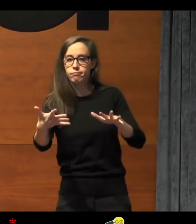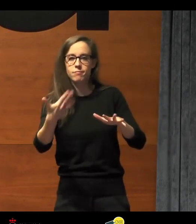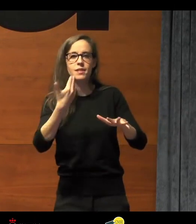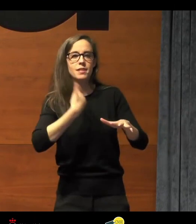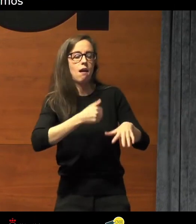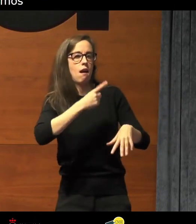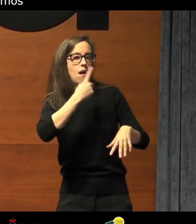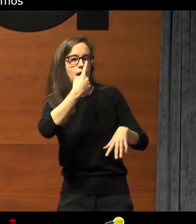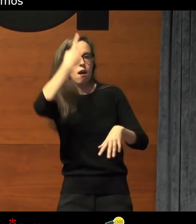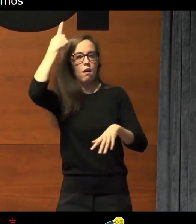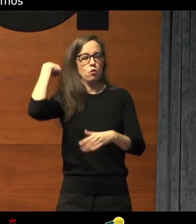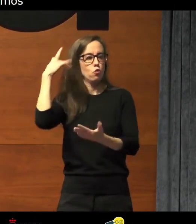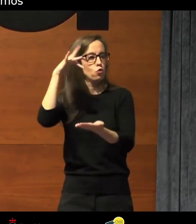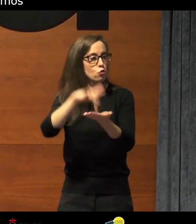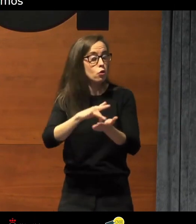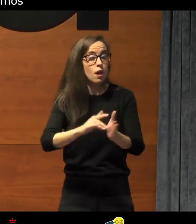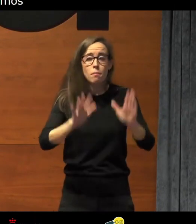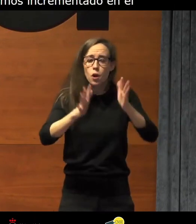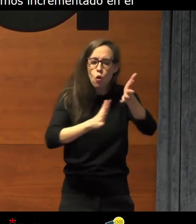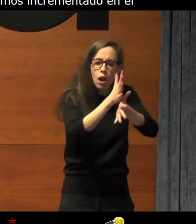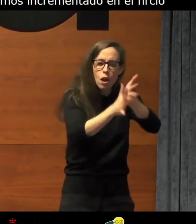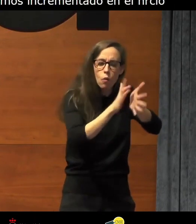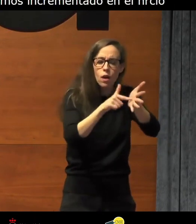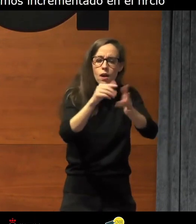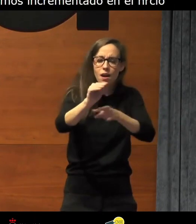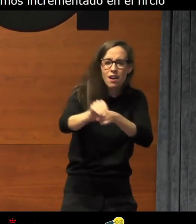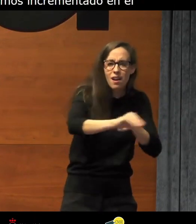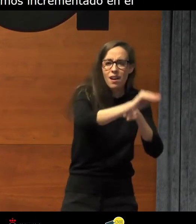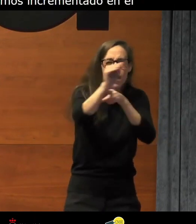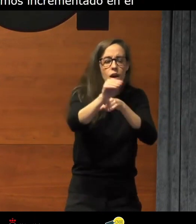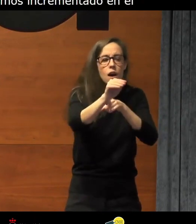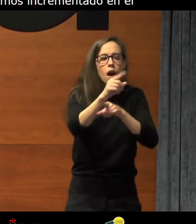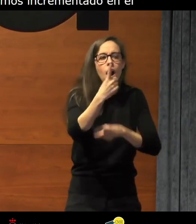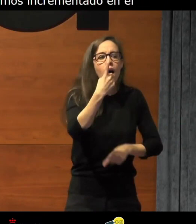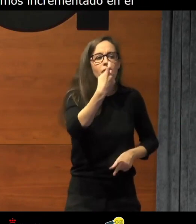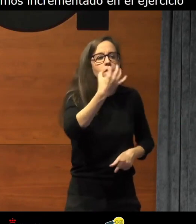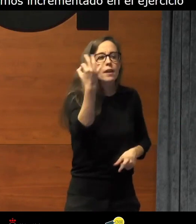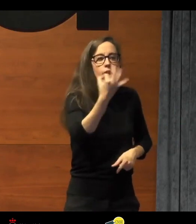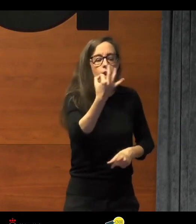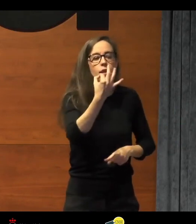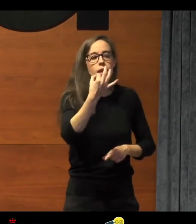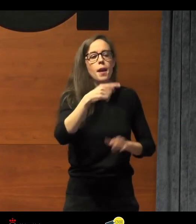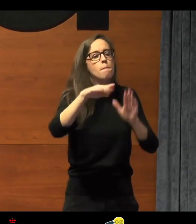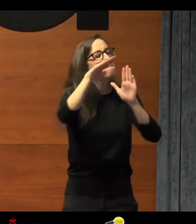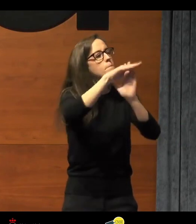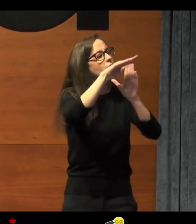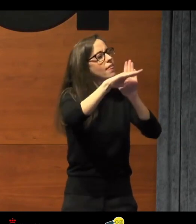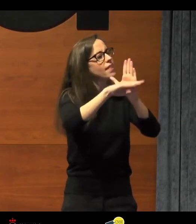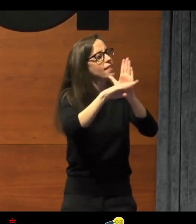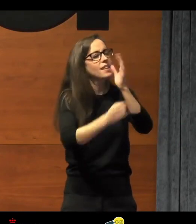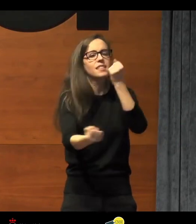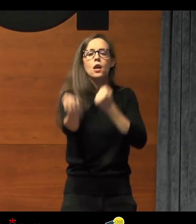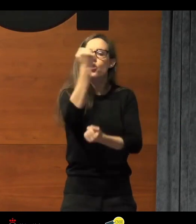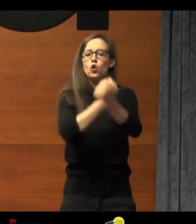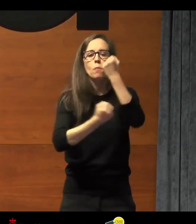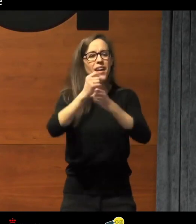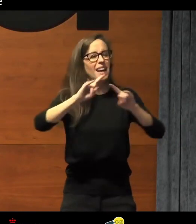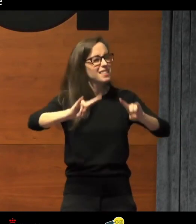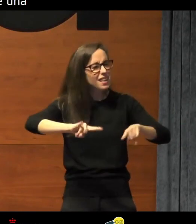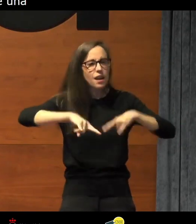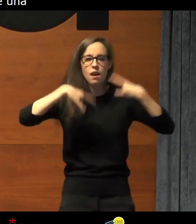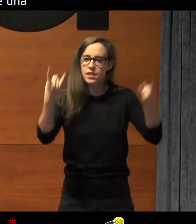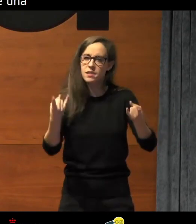Pero la preservación de una lengua precisa de nuevas medidas económicas extra, y eso es lo que hemos